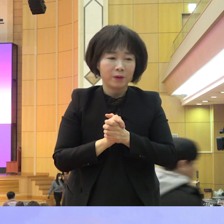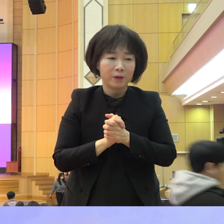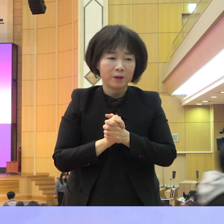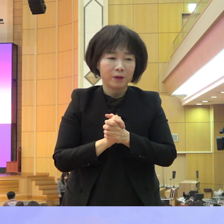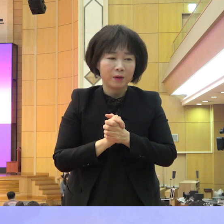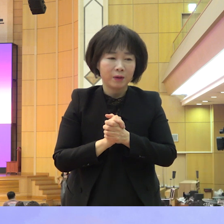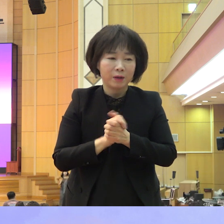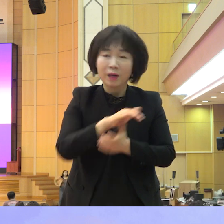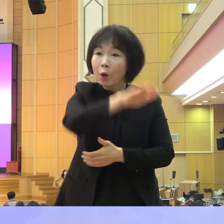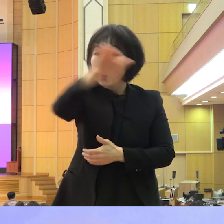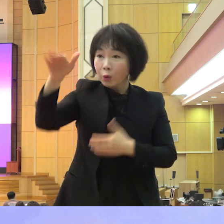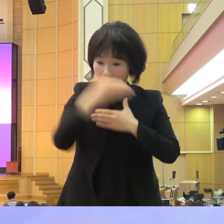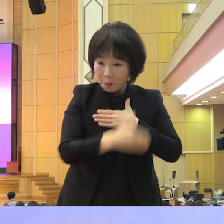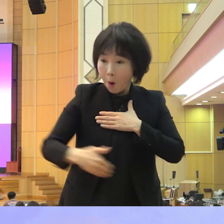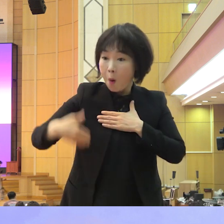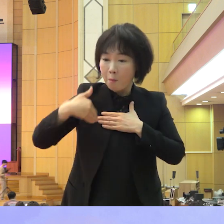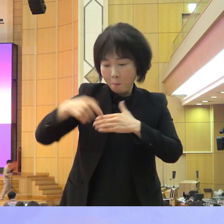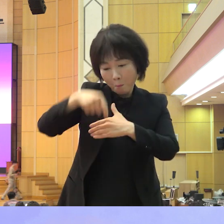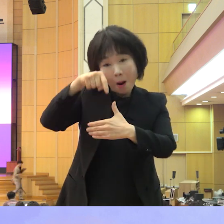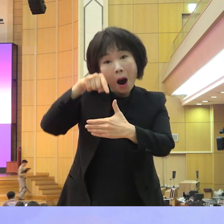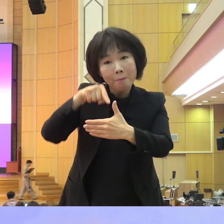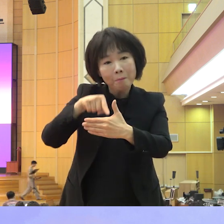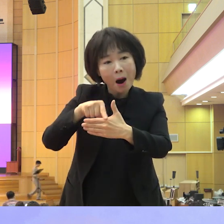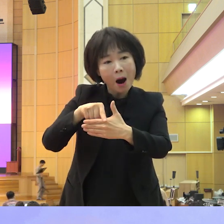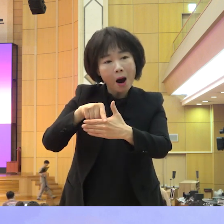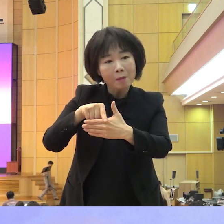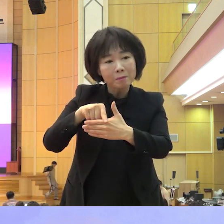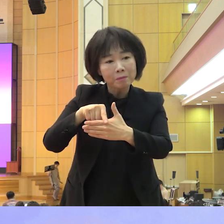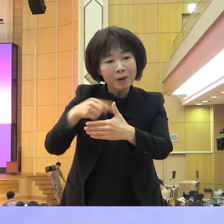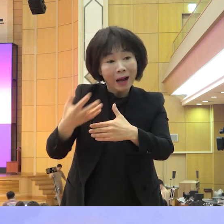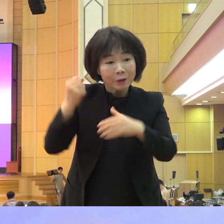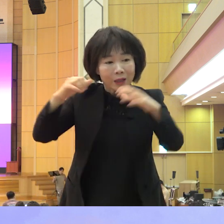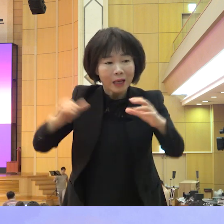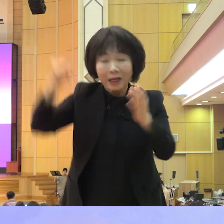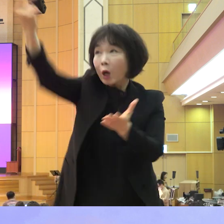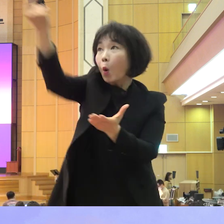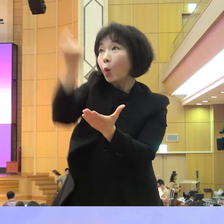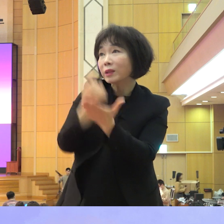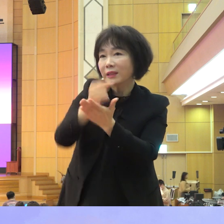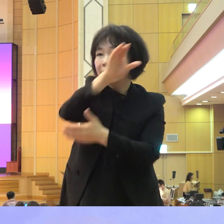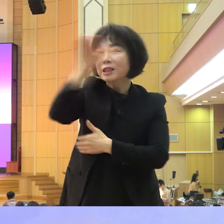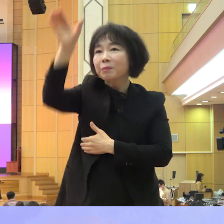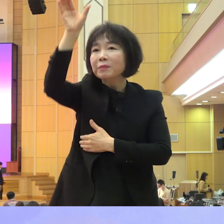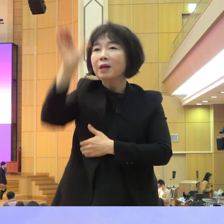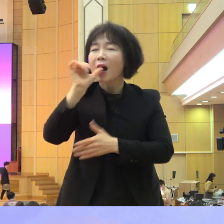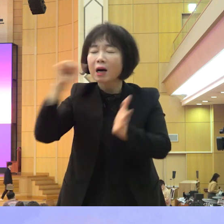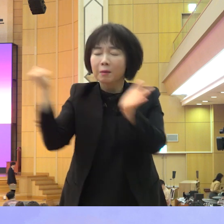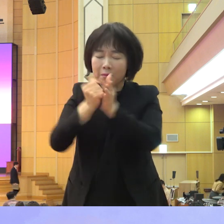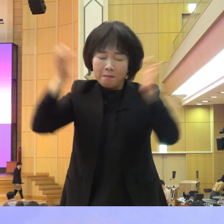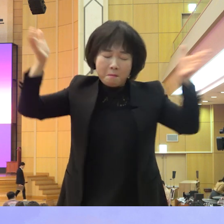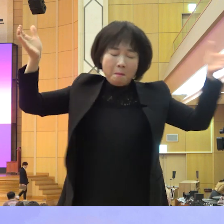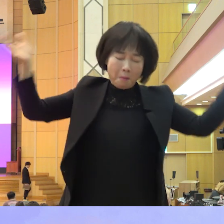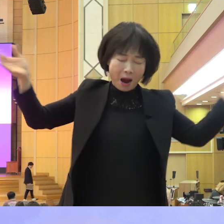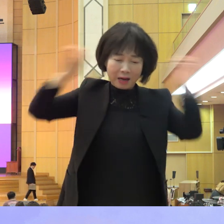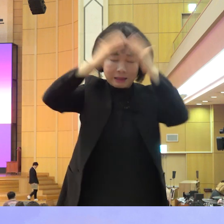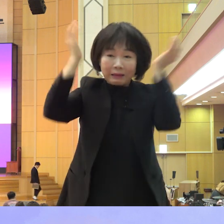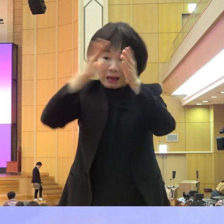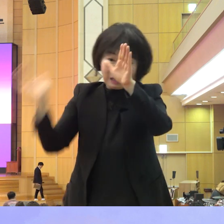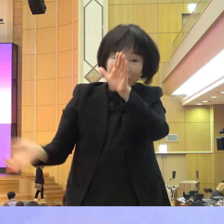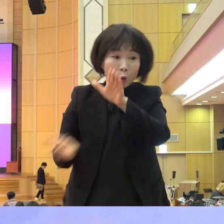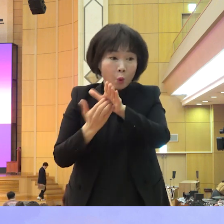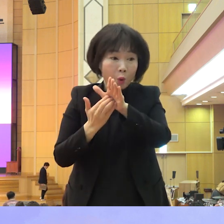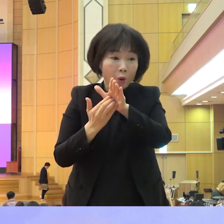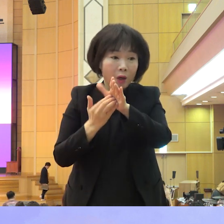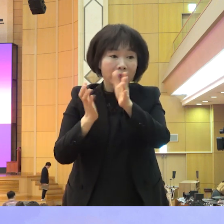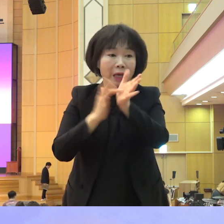일찍이 우리의 몸과 마음을 가지고 이 땅에 오셔서 십자가 위에서 다 이루시고 누구든지 당신의